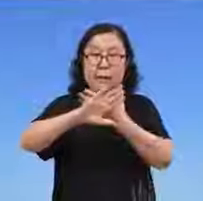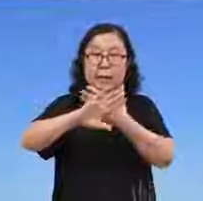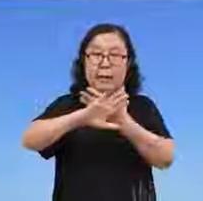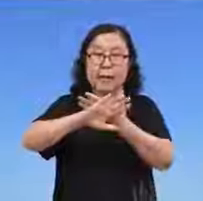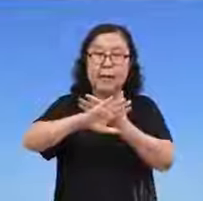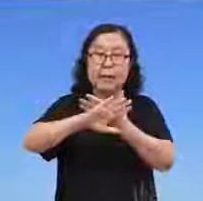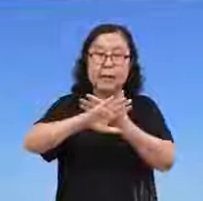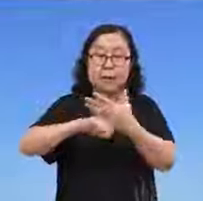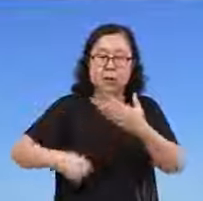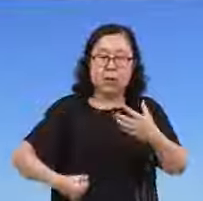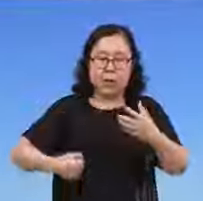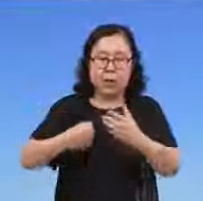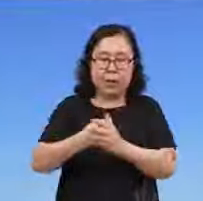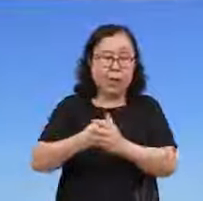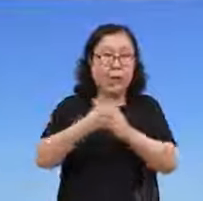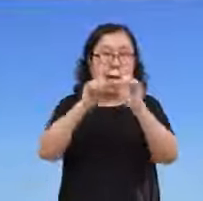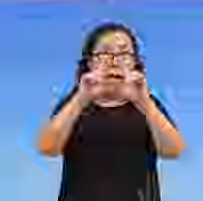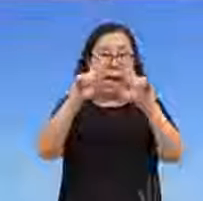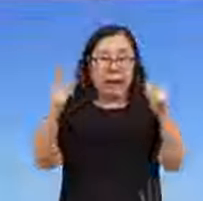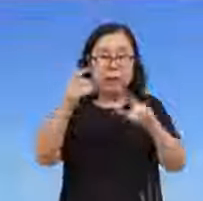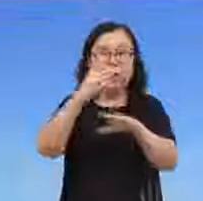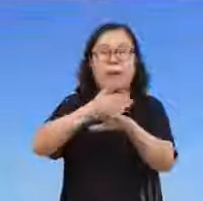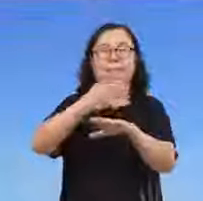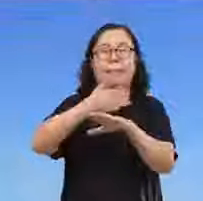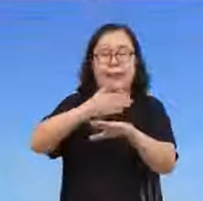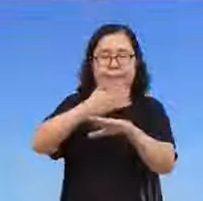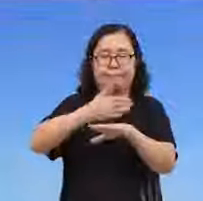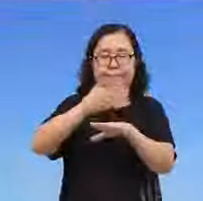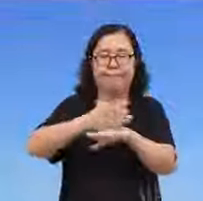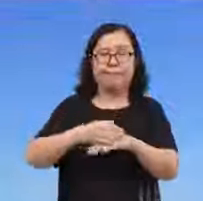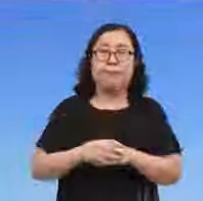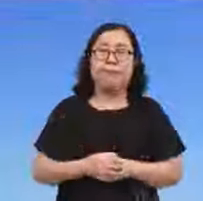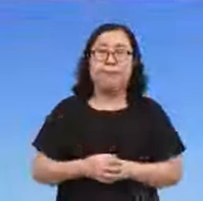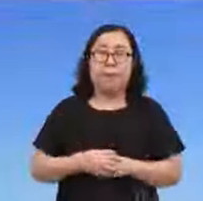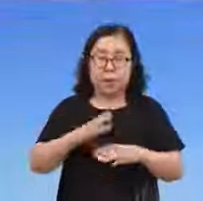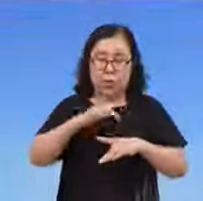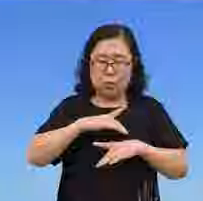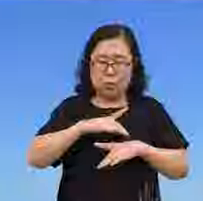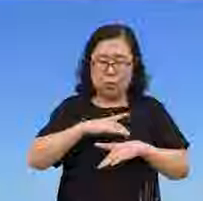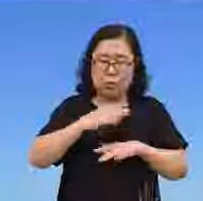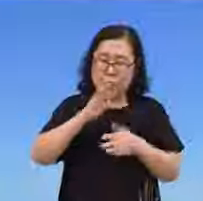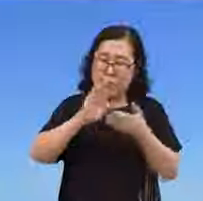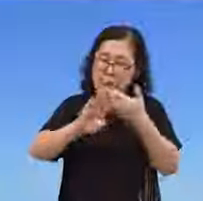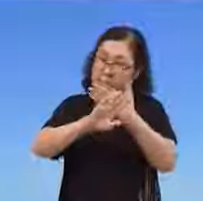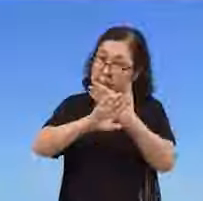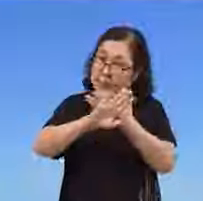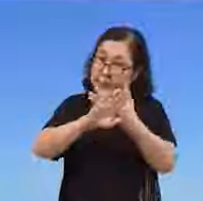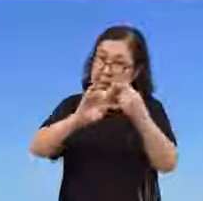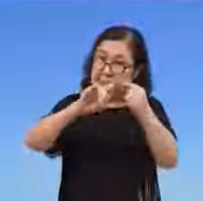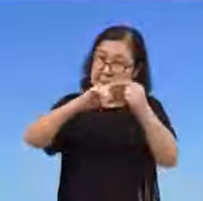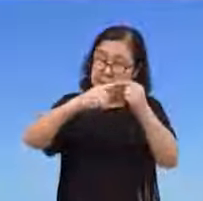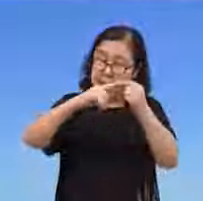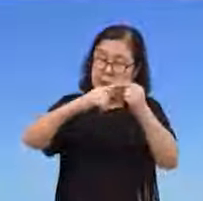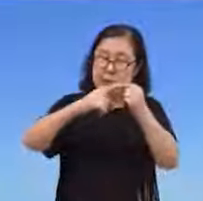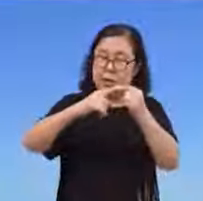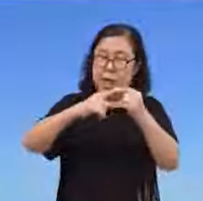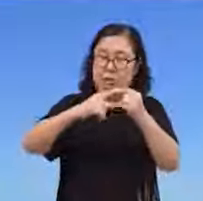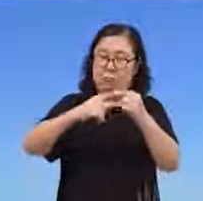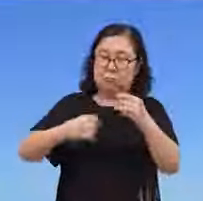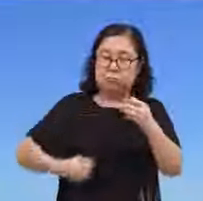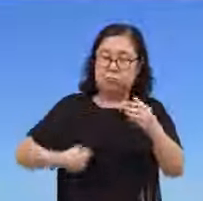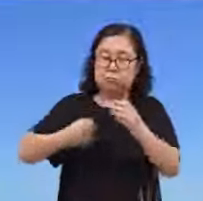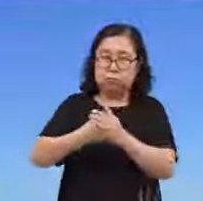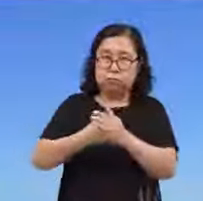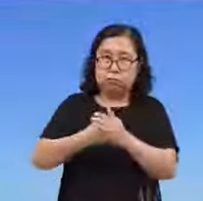두려움의 반대는 용기가 아니라 감사이다. 두려움의 반대는 용기가